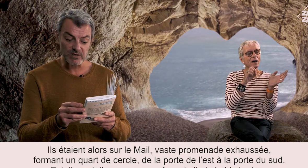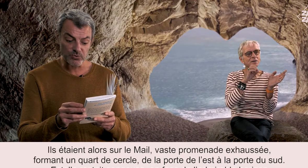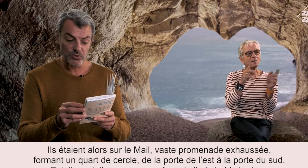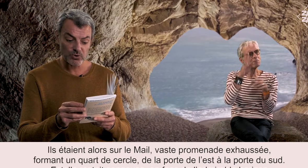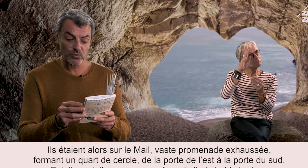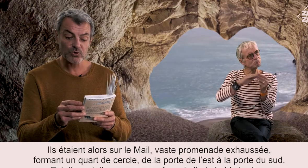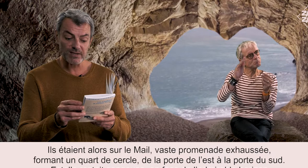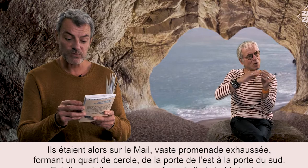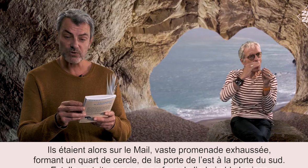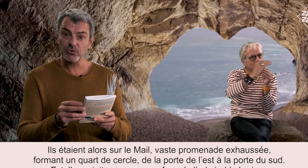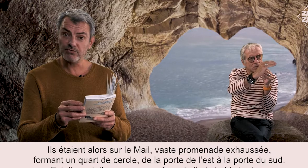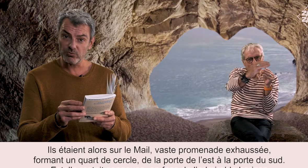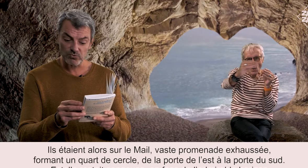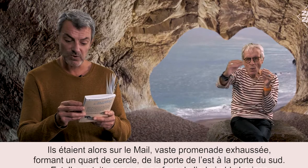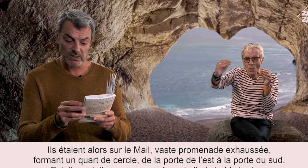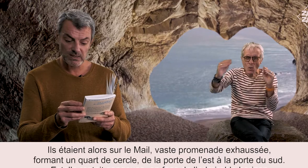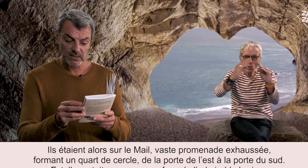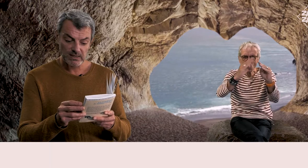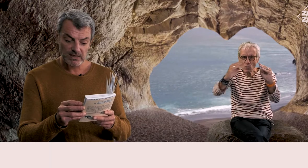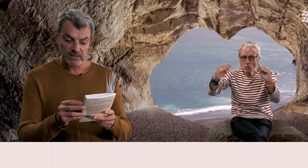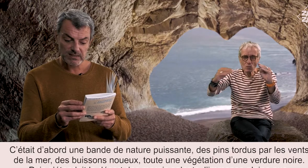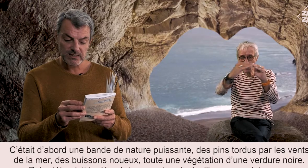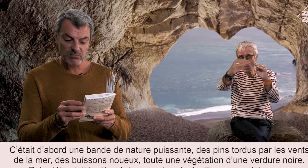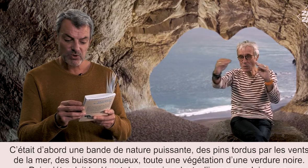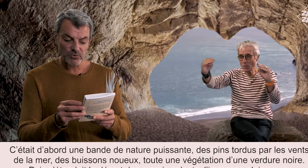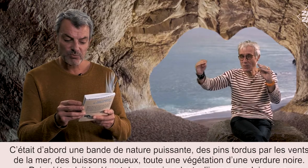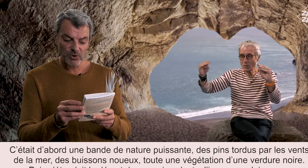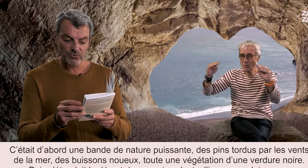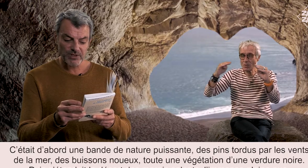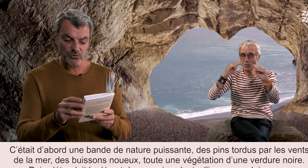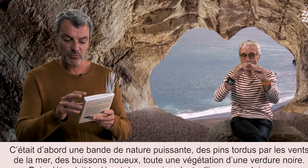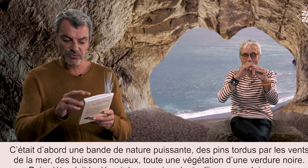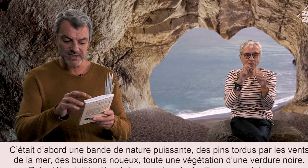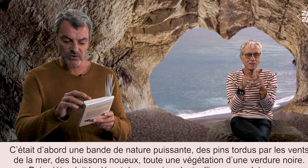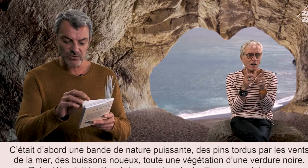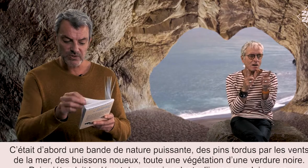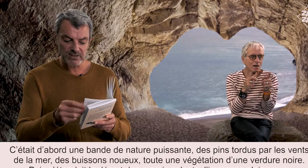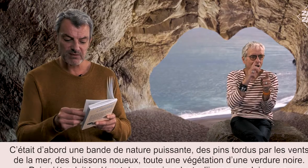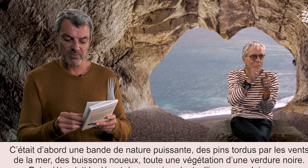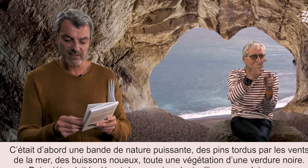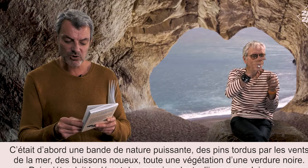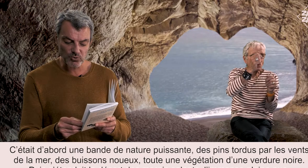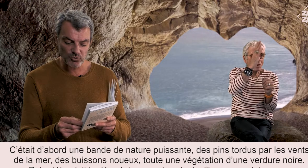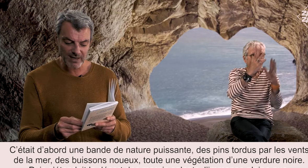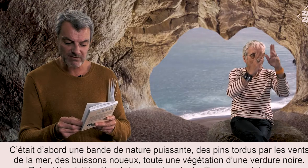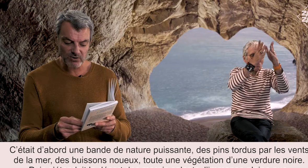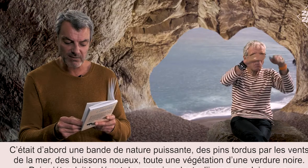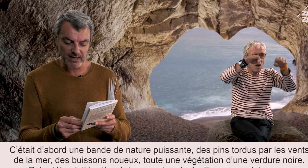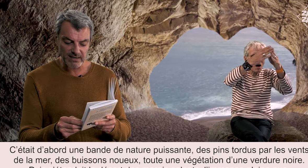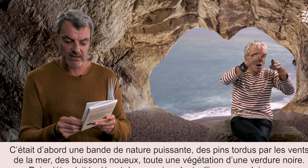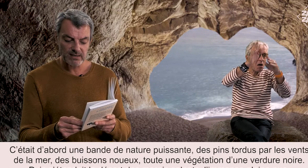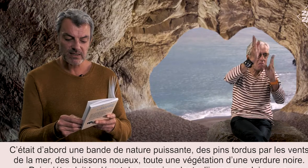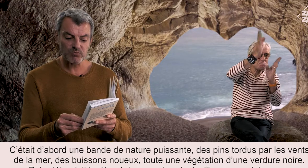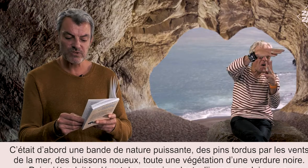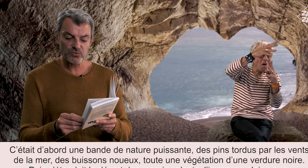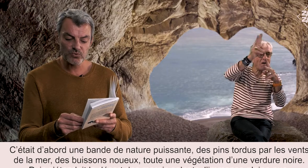'étendait à des lieux au-delà des toitures du Faubourg. C'était d'abord une bande de nature puissante, des pins tordus par les vents de